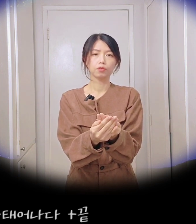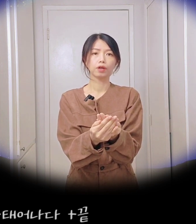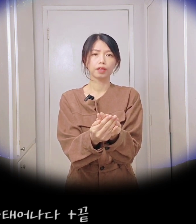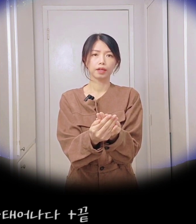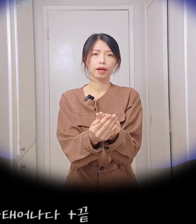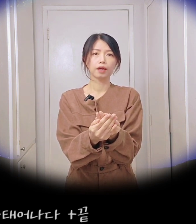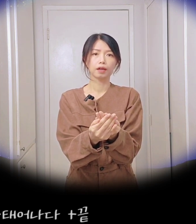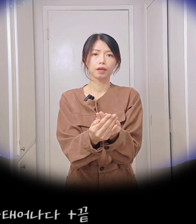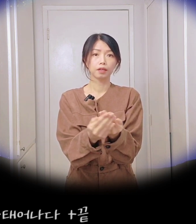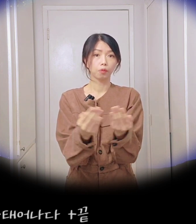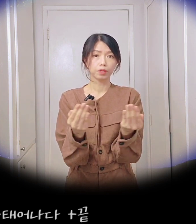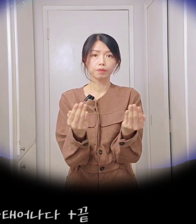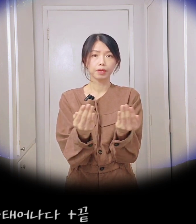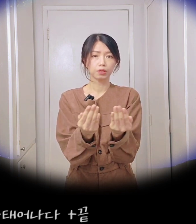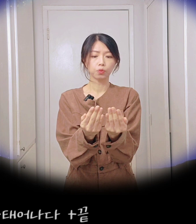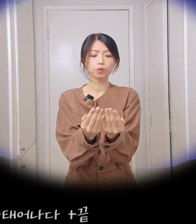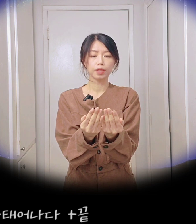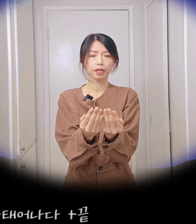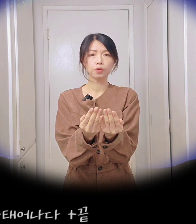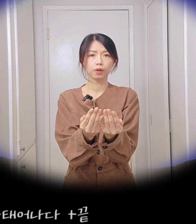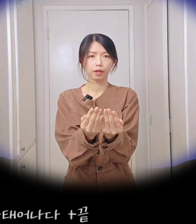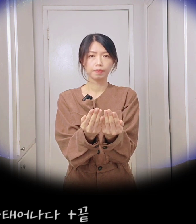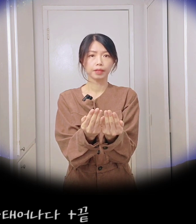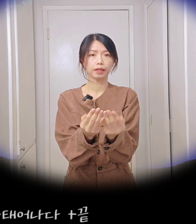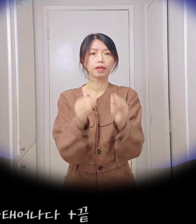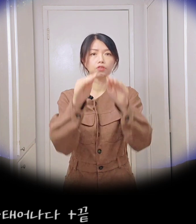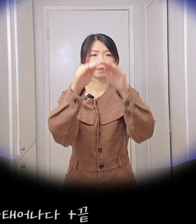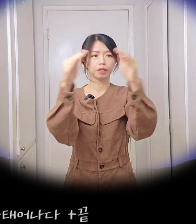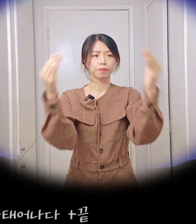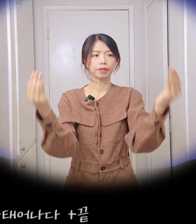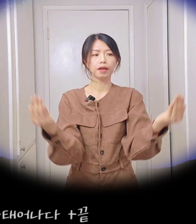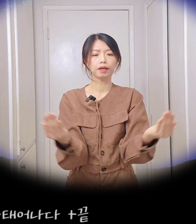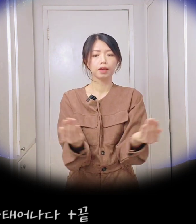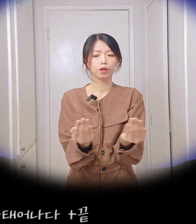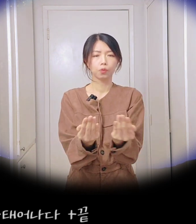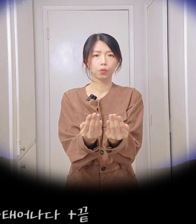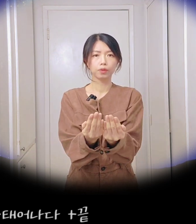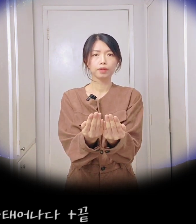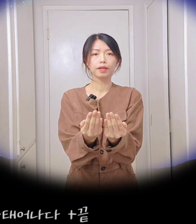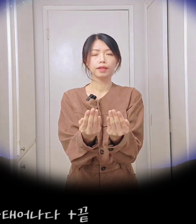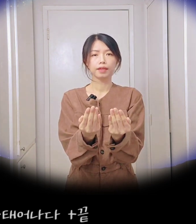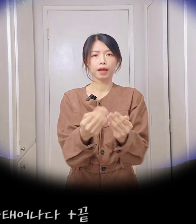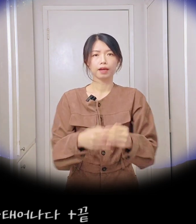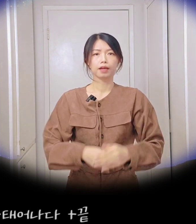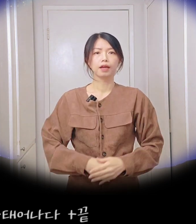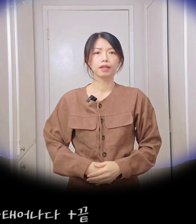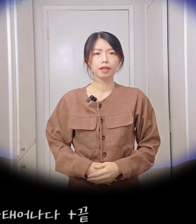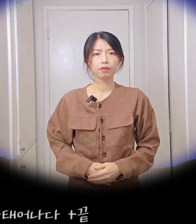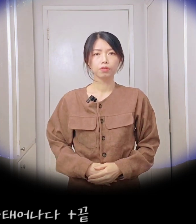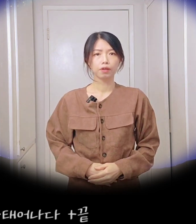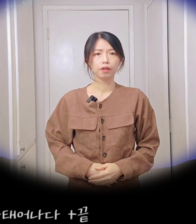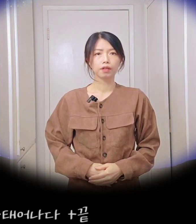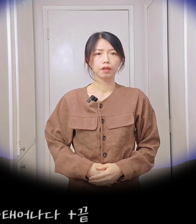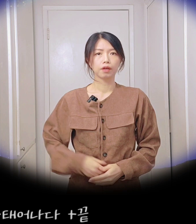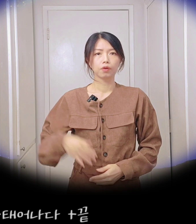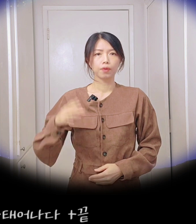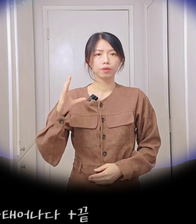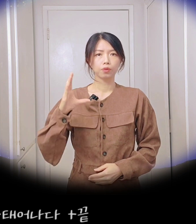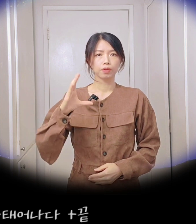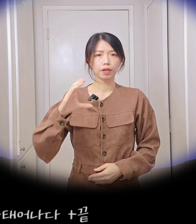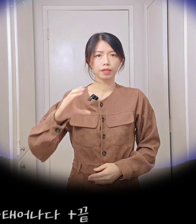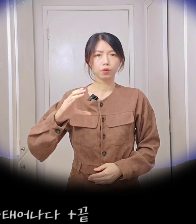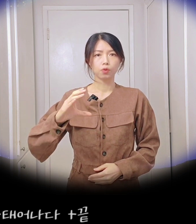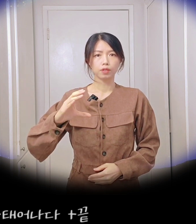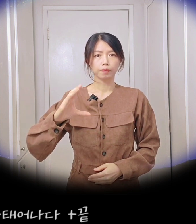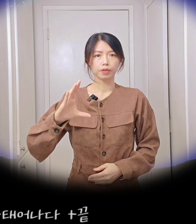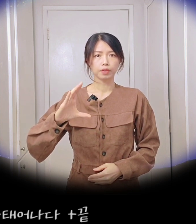이런 뜻의 수어가 되니까 겹치지 마시고 새끼손가락까지만 닿게 해주시면 됩니다. 온 세상. 세상 수어는